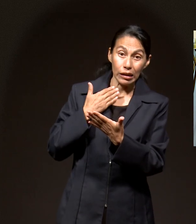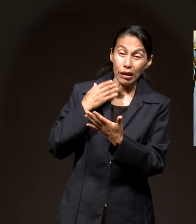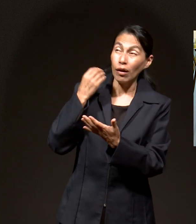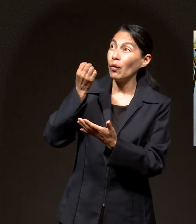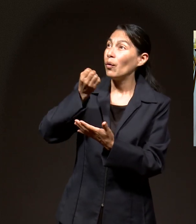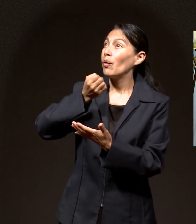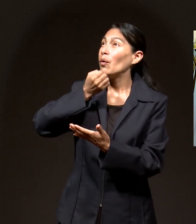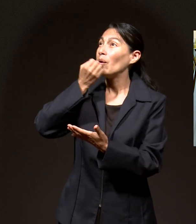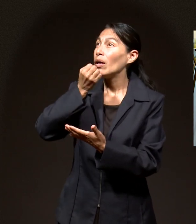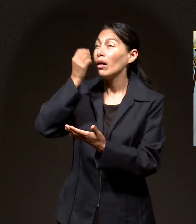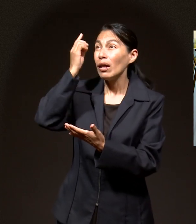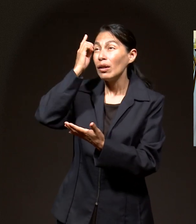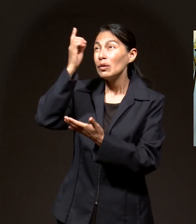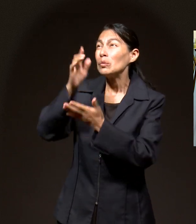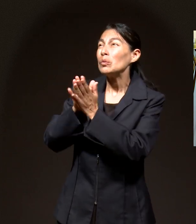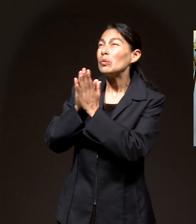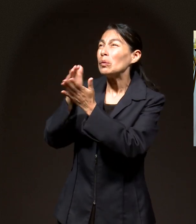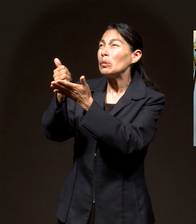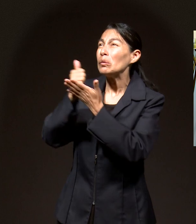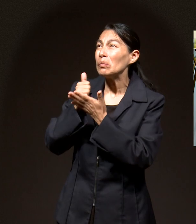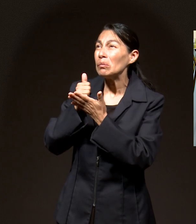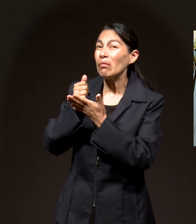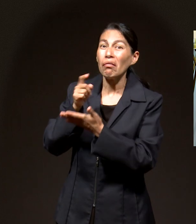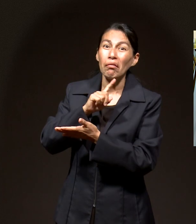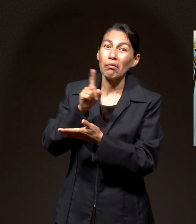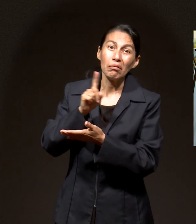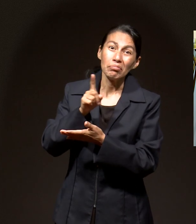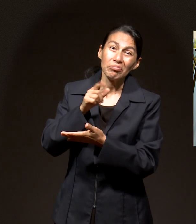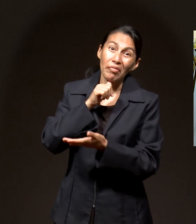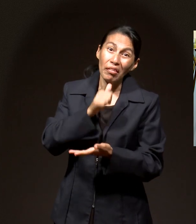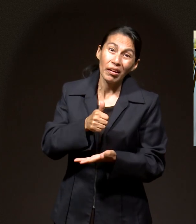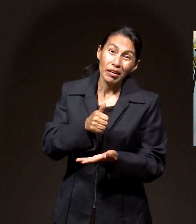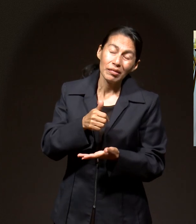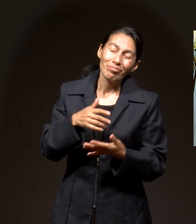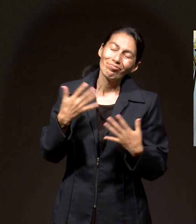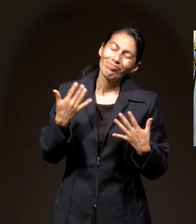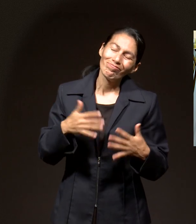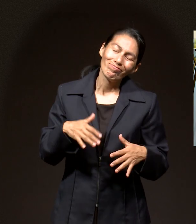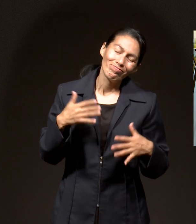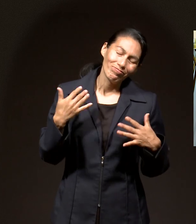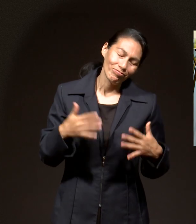no consultaron a Dios al tomar estas decisiones.